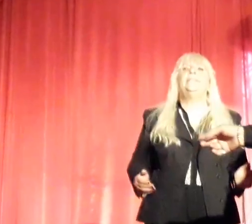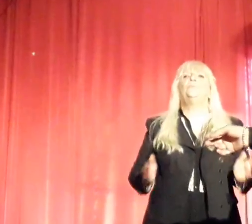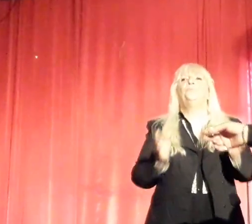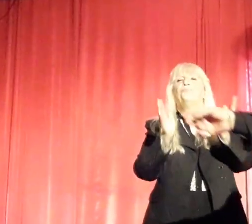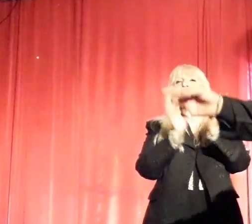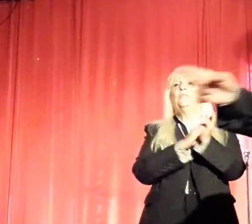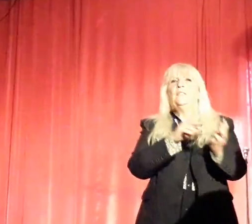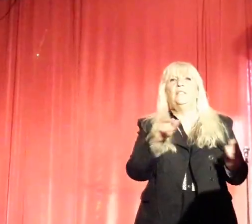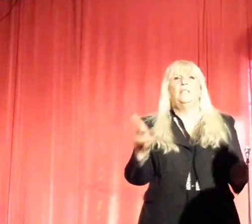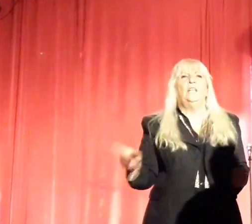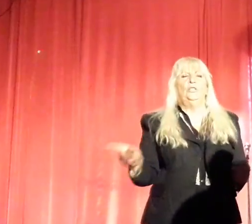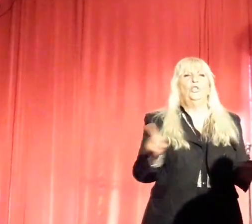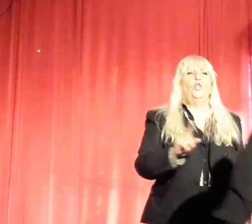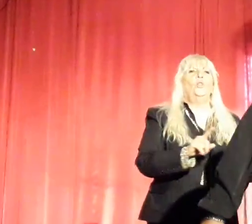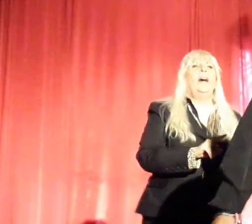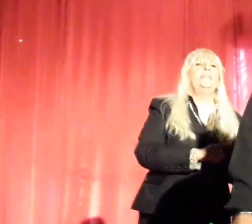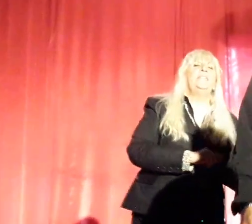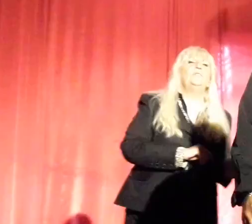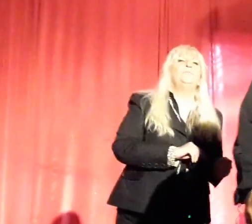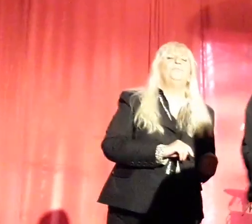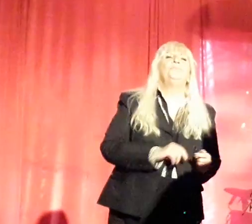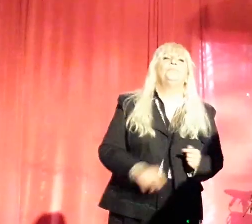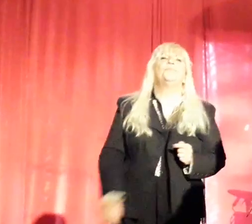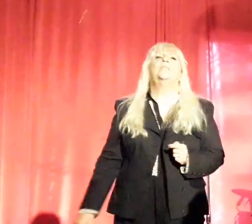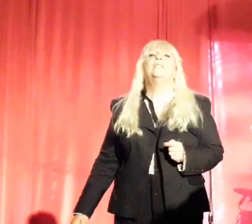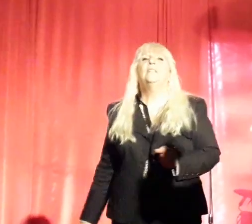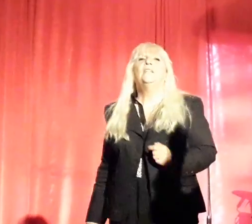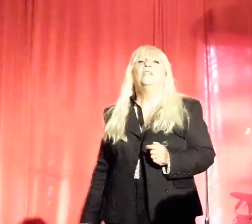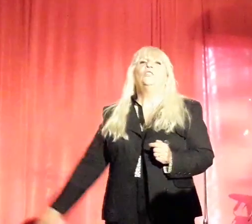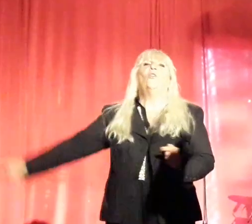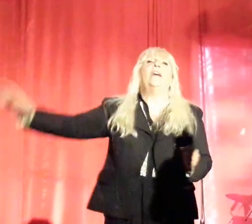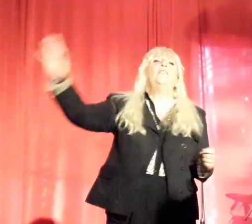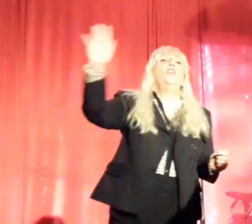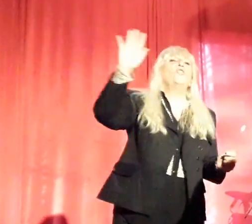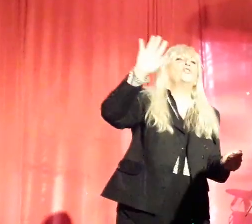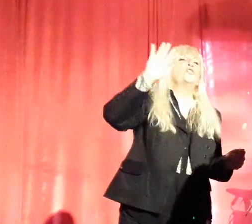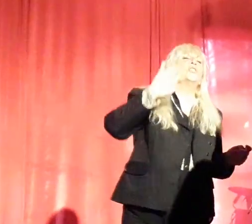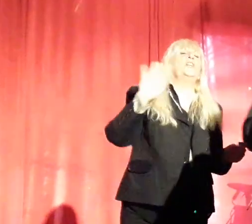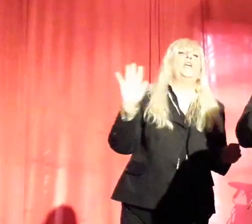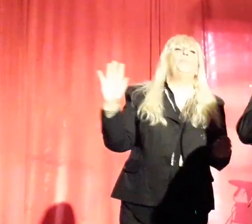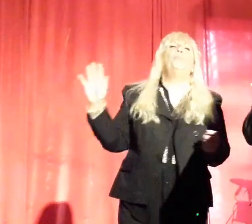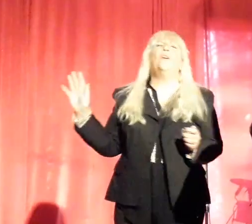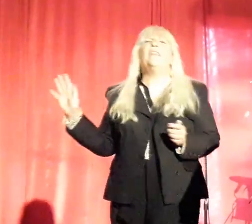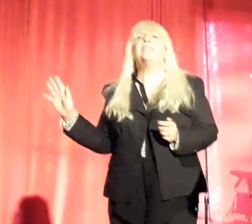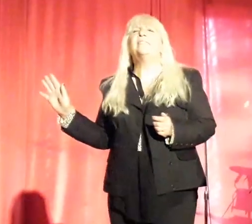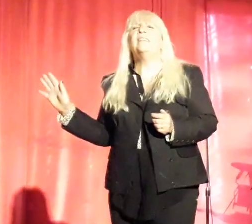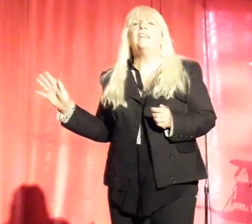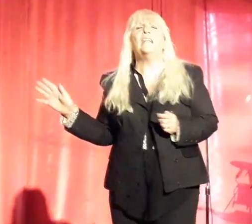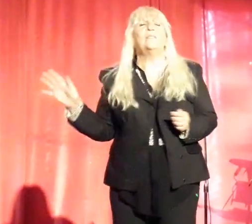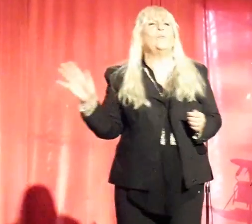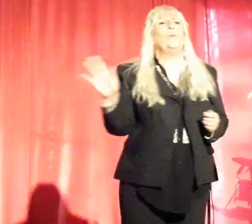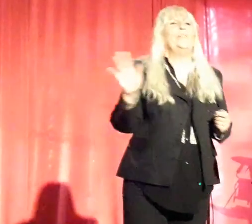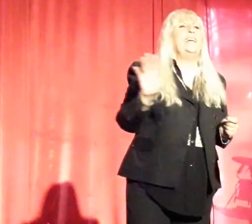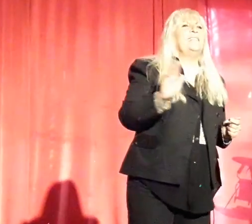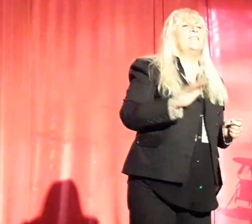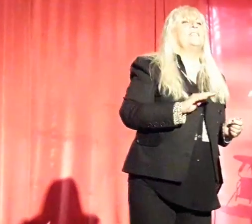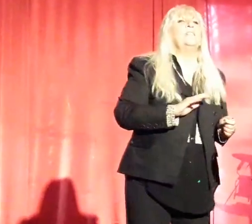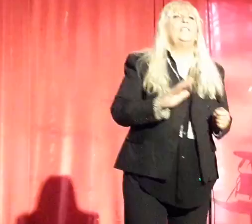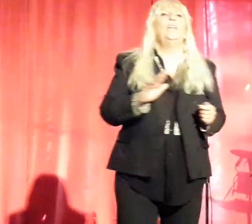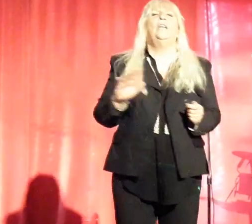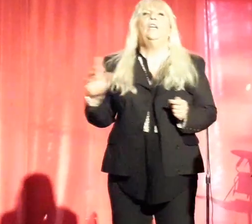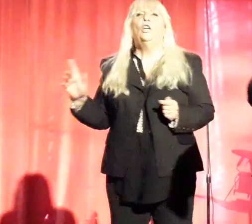hay. No lo hay. Va. No hay Dios que pueda hacer las